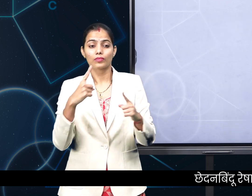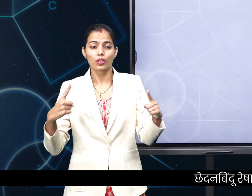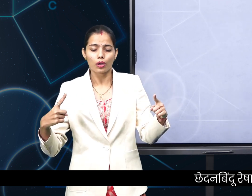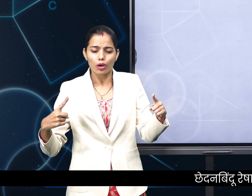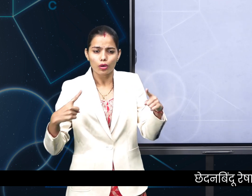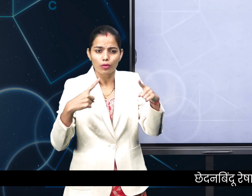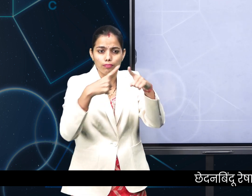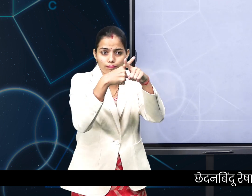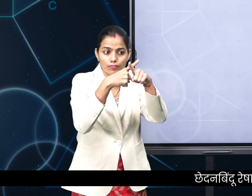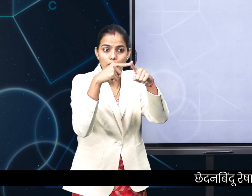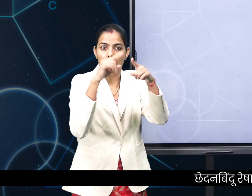छेदनबिंदू रेषा.